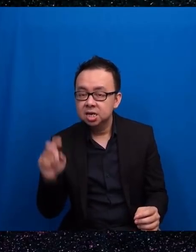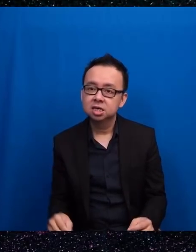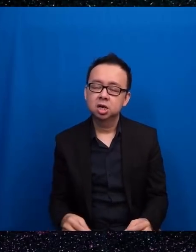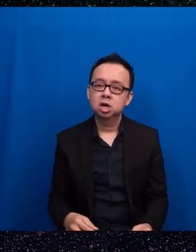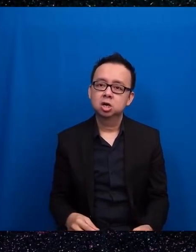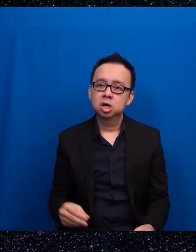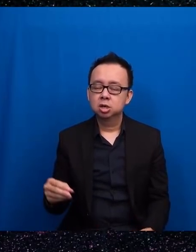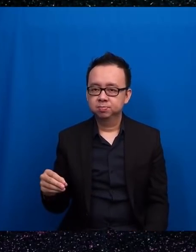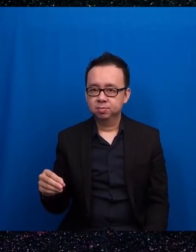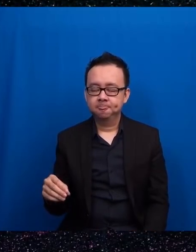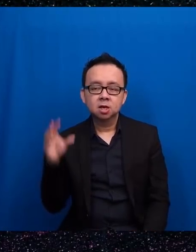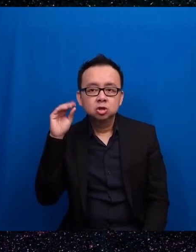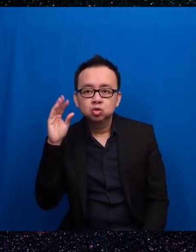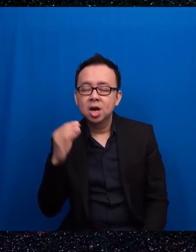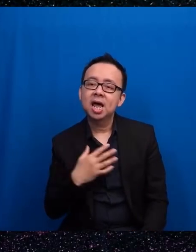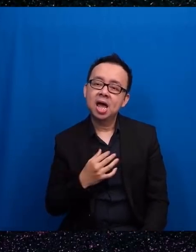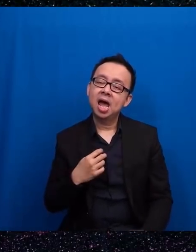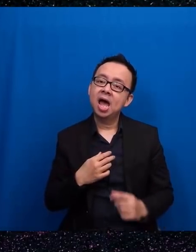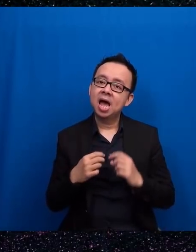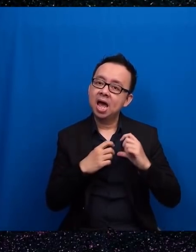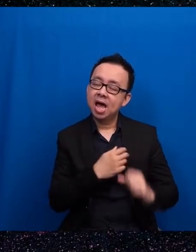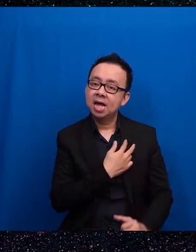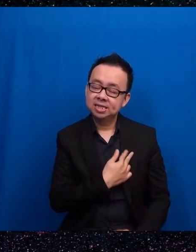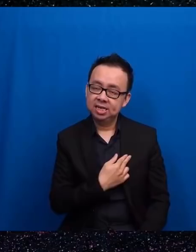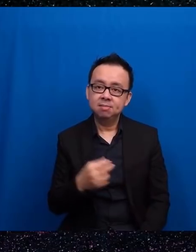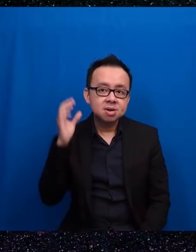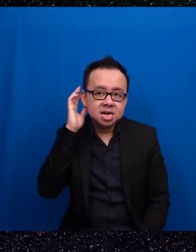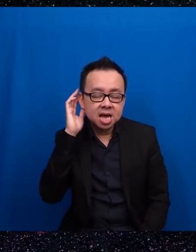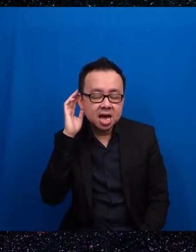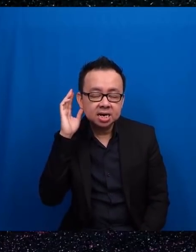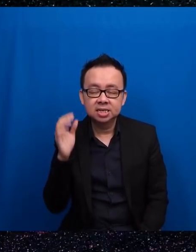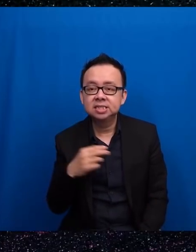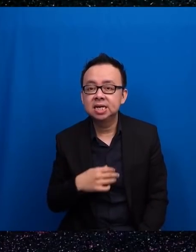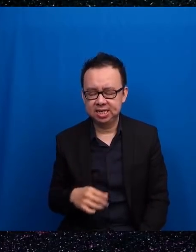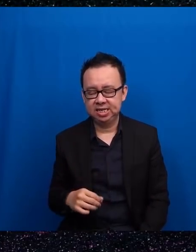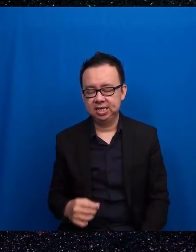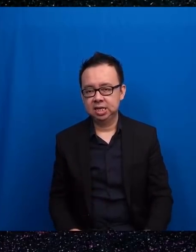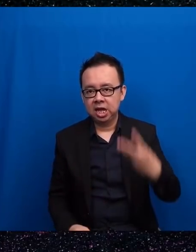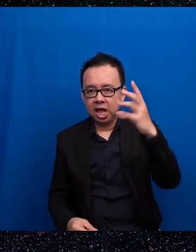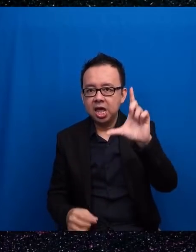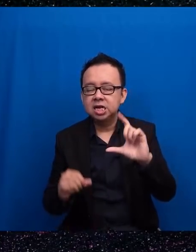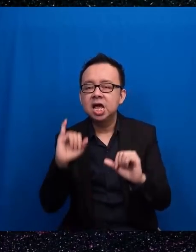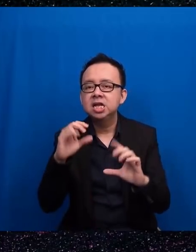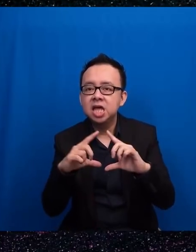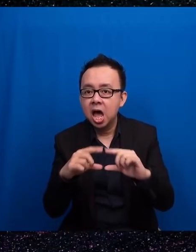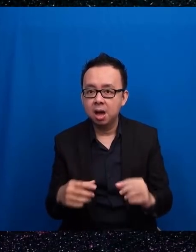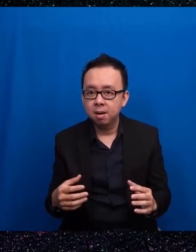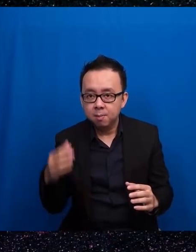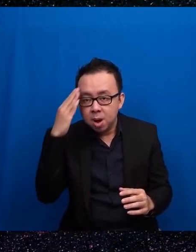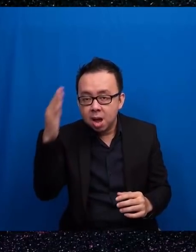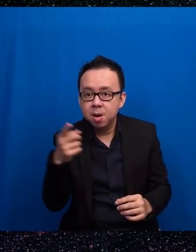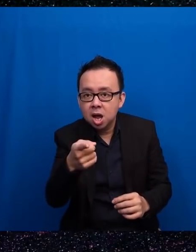Suara hati tiba-tiba mendengar dengan jernih. Elia, Elia, mengapa kau ada di